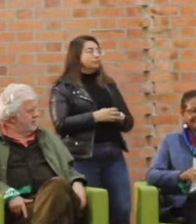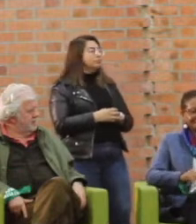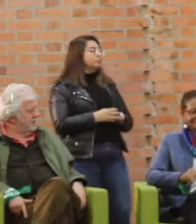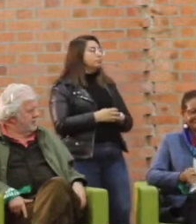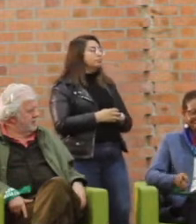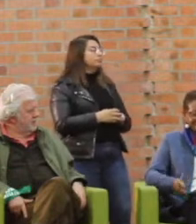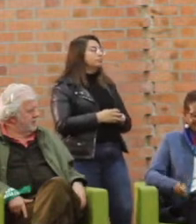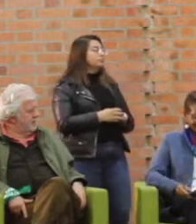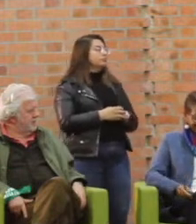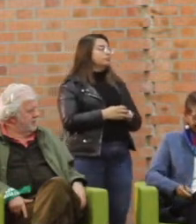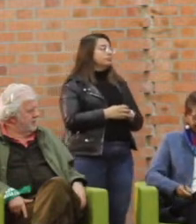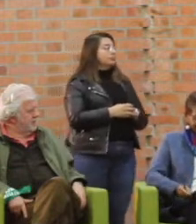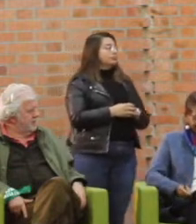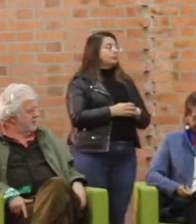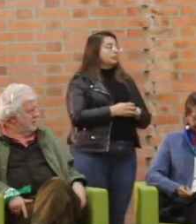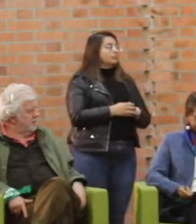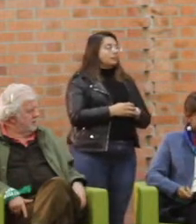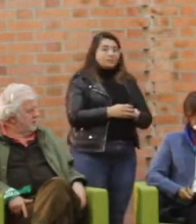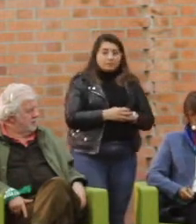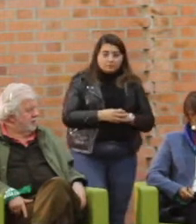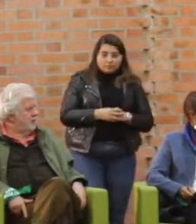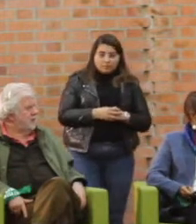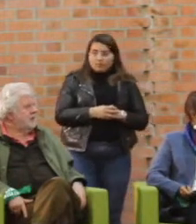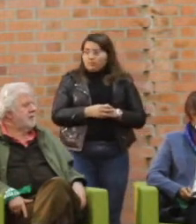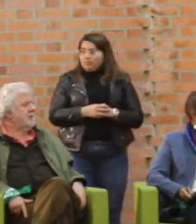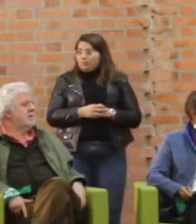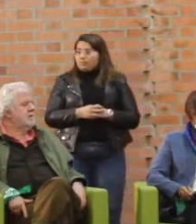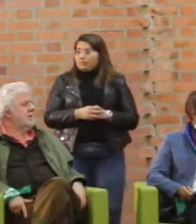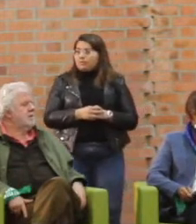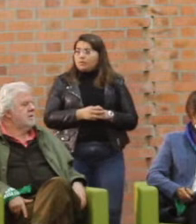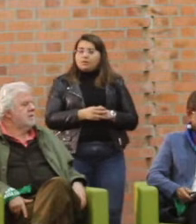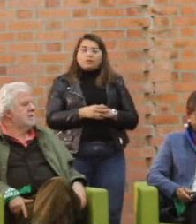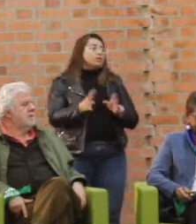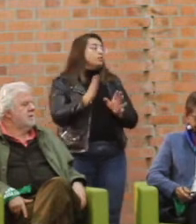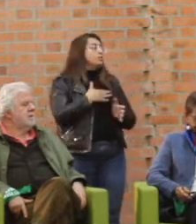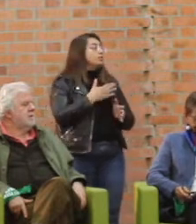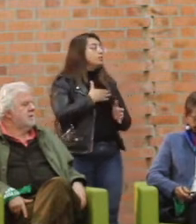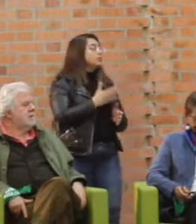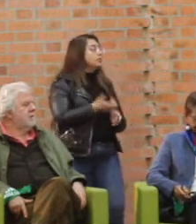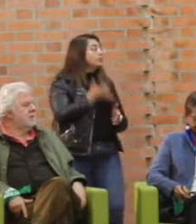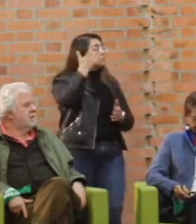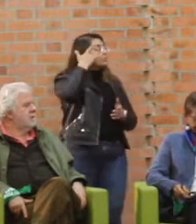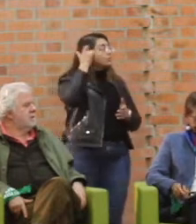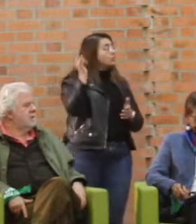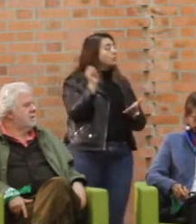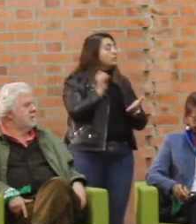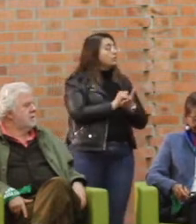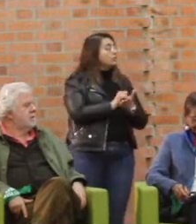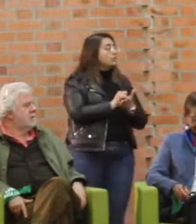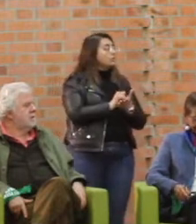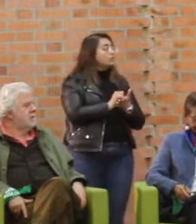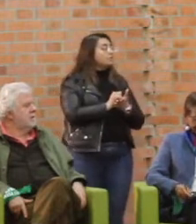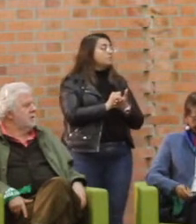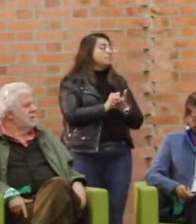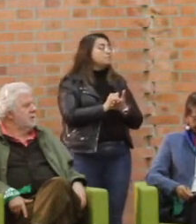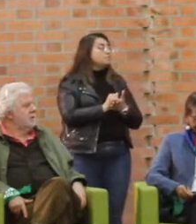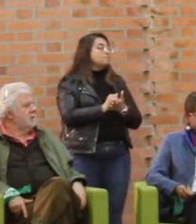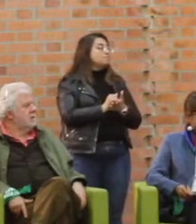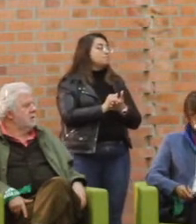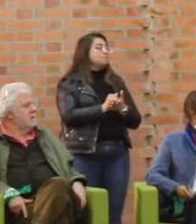Bueno sí yo yo creo que hay un aprendizaje que viene También de todo lo que ha